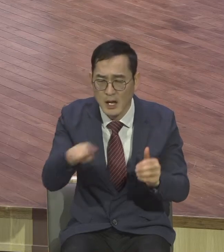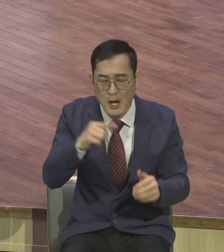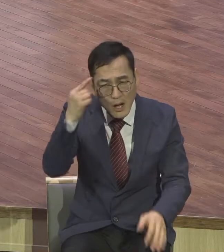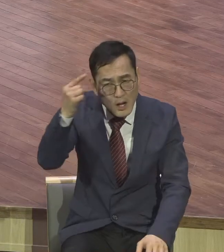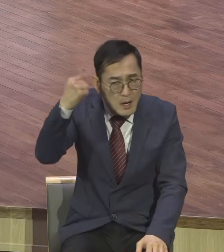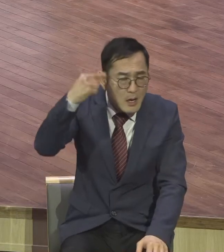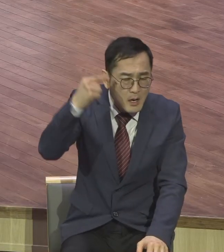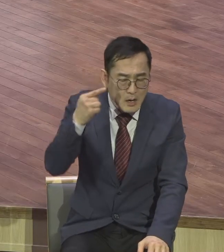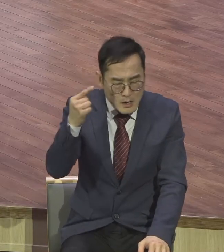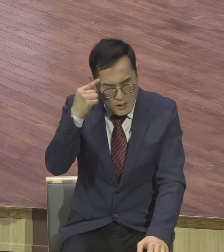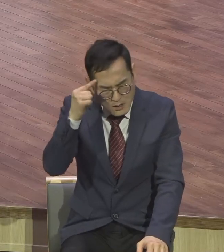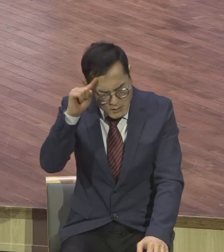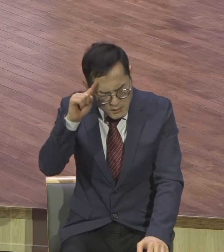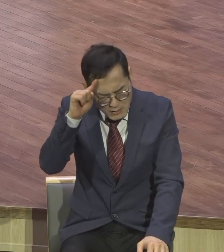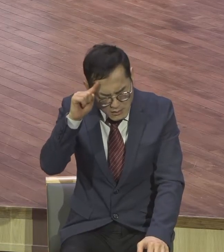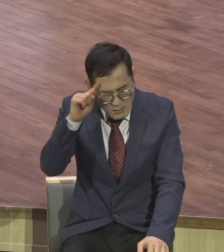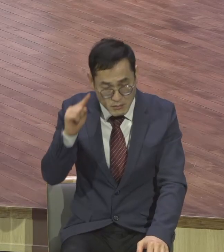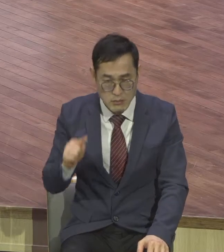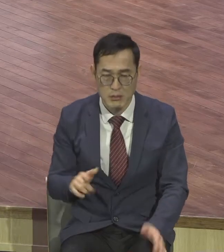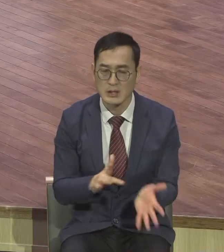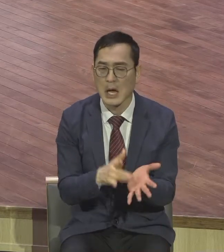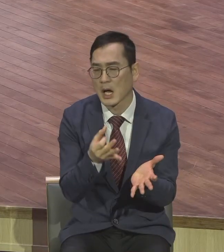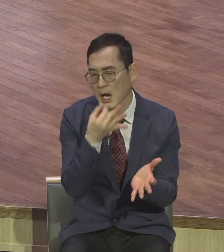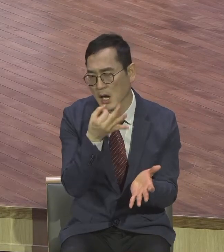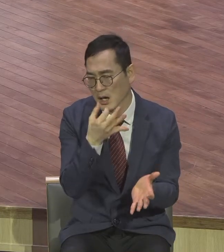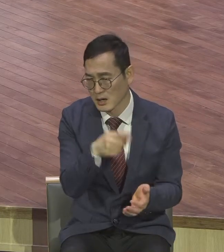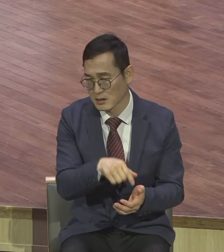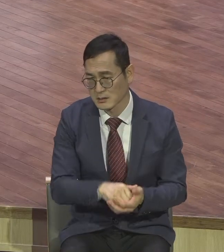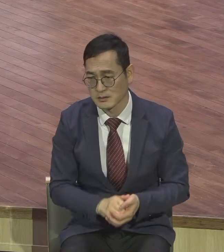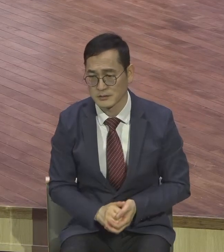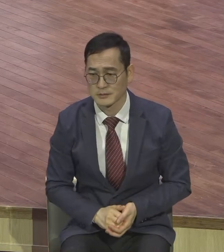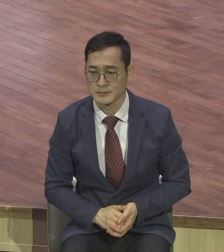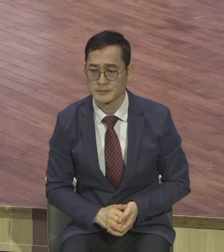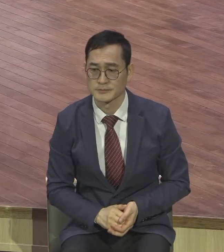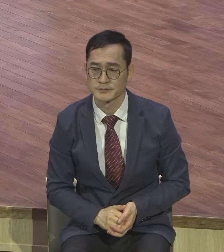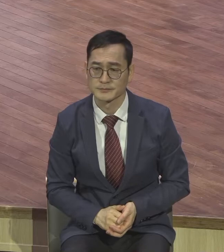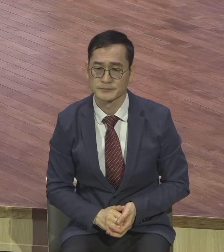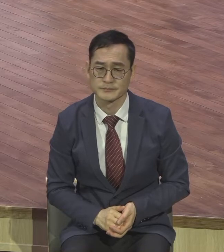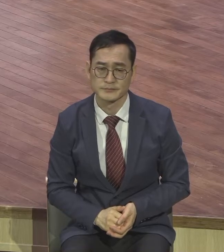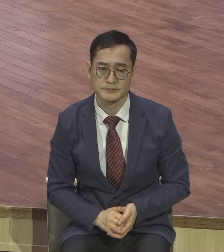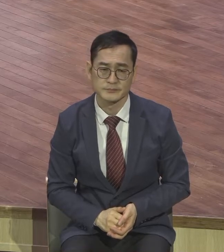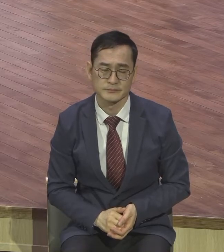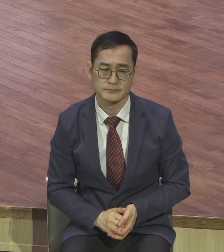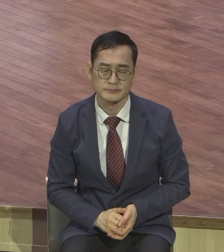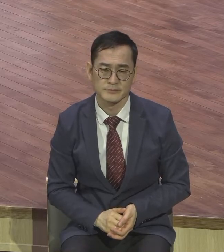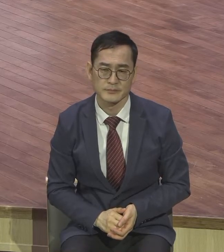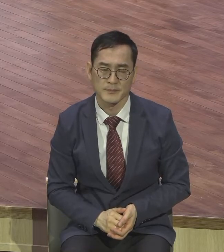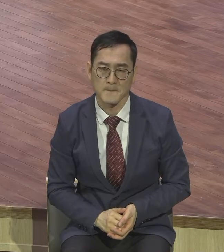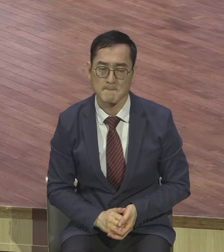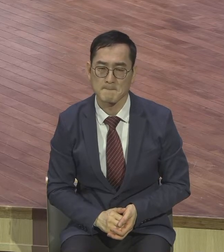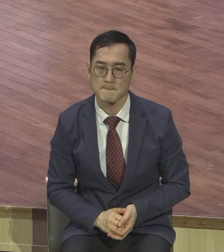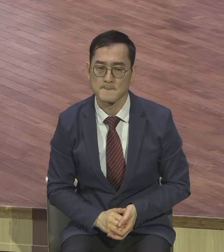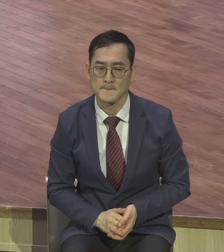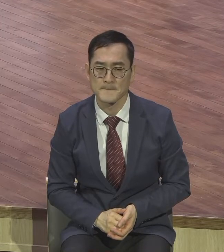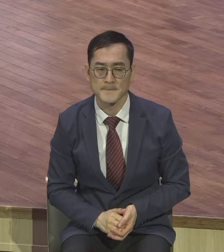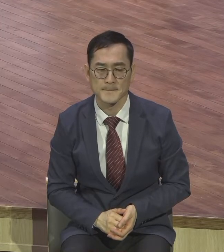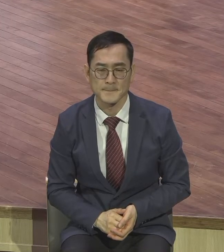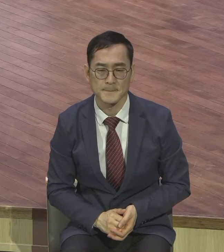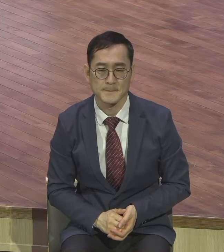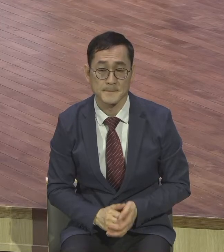먹어서 숨어가지 말 안 해서 그랬죠 숨 문제 많아요 그래서 우리가